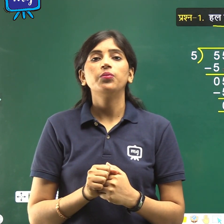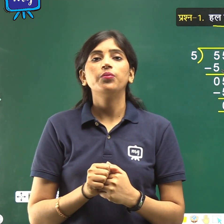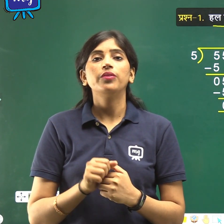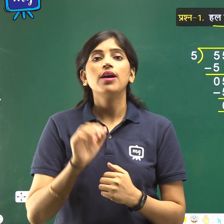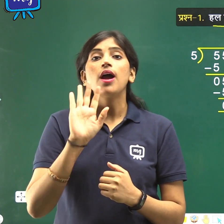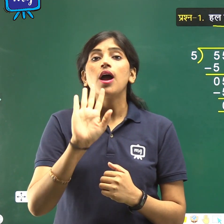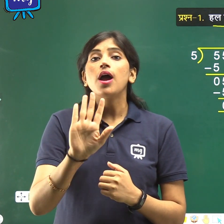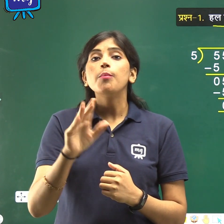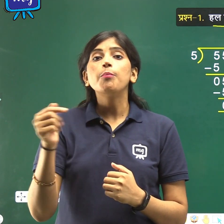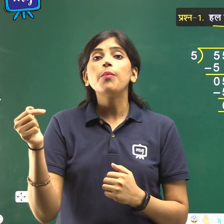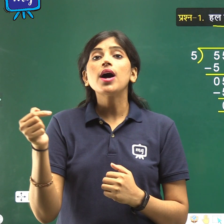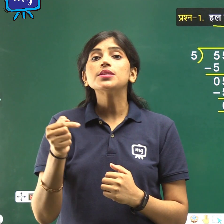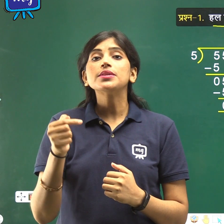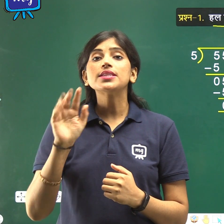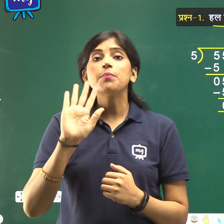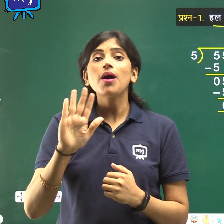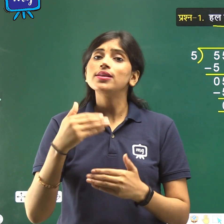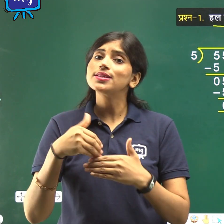5 में से 5 गए तो